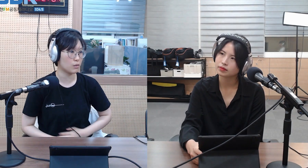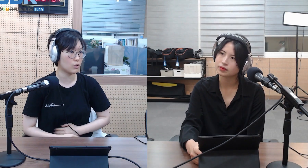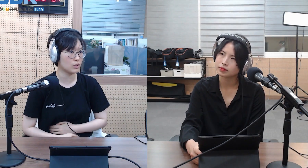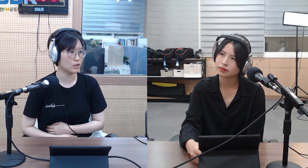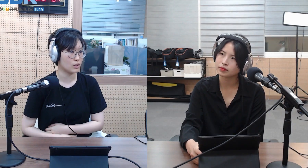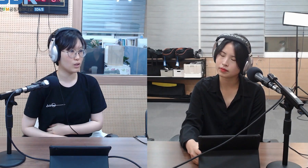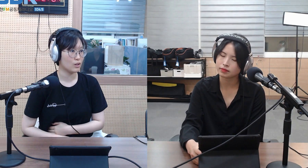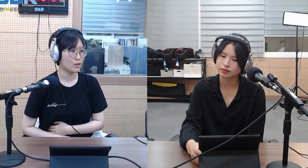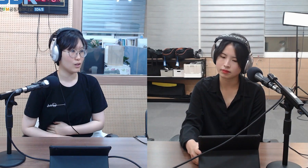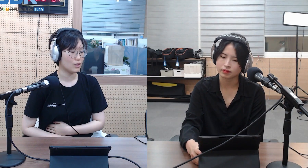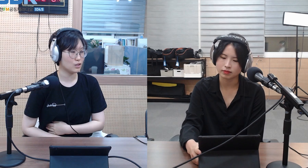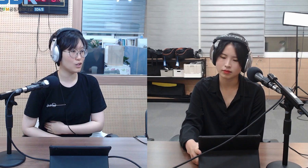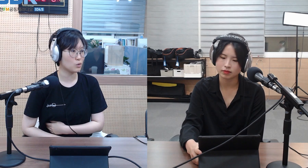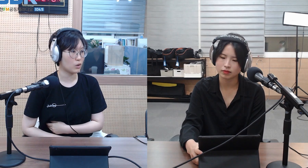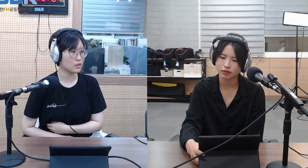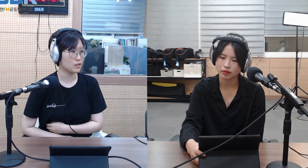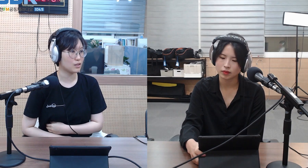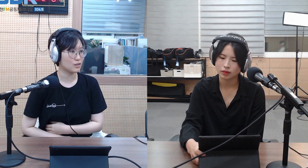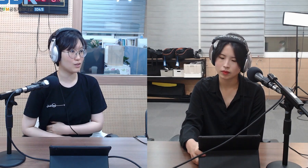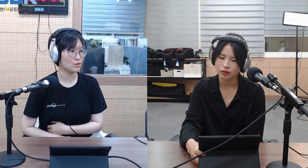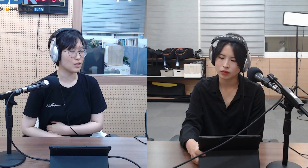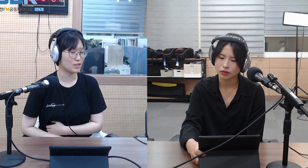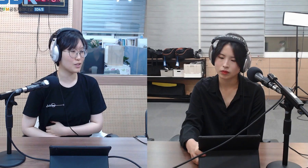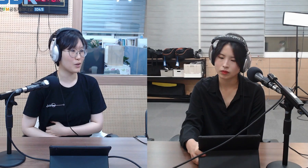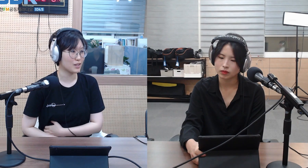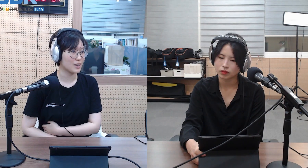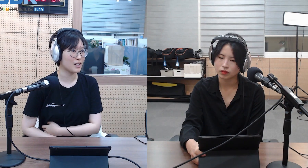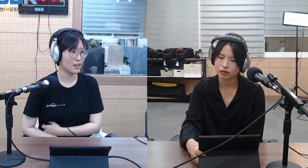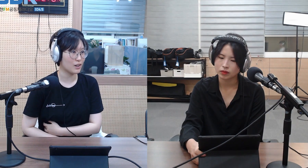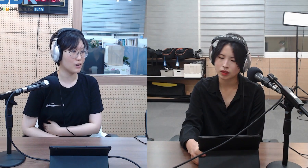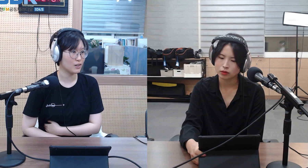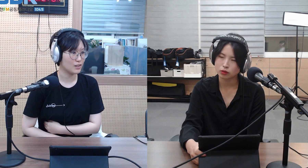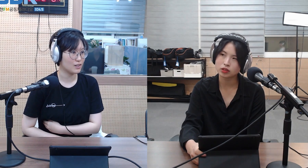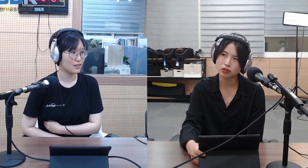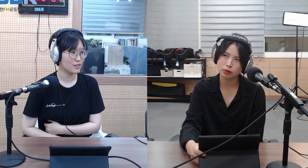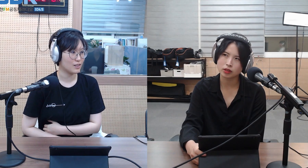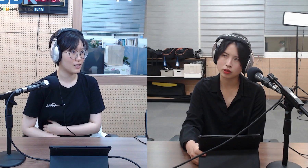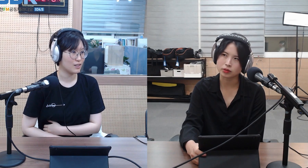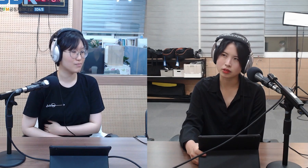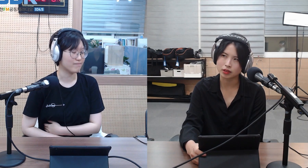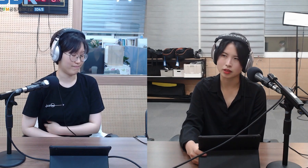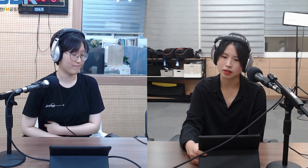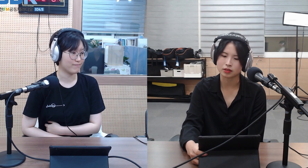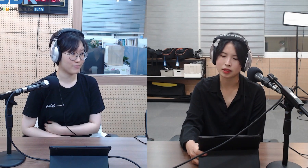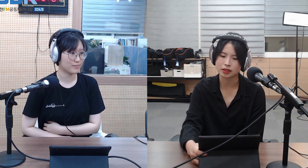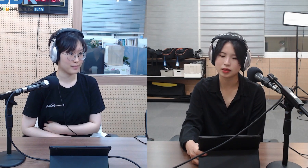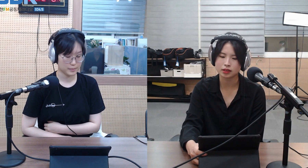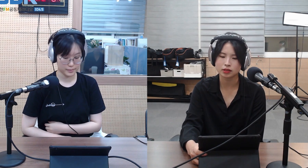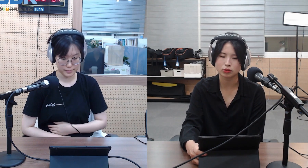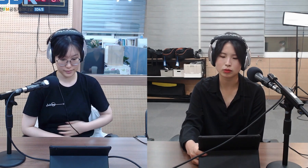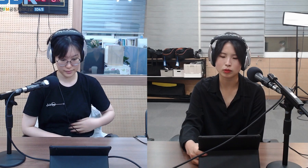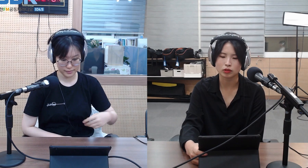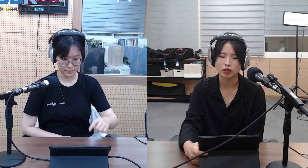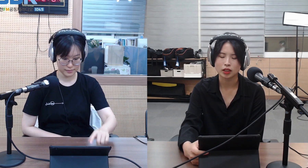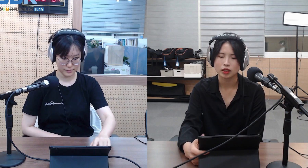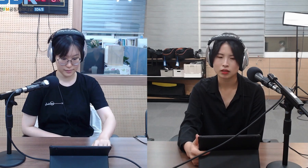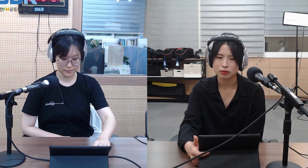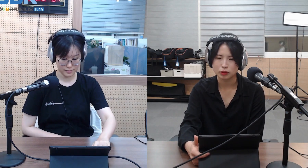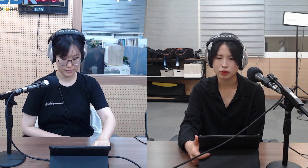되면은 인식이 좋아질 수 있을 거라 생각해요. 좋아질 수밖에 없을 것 같아요. 아직까지도 뭐 법정